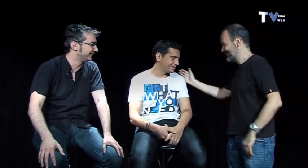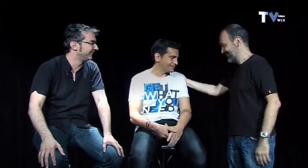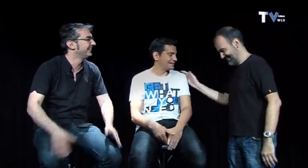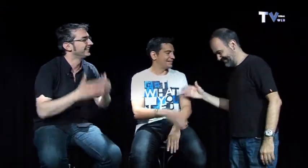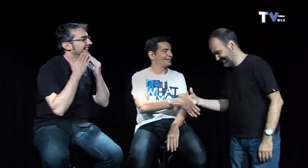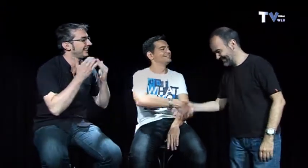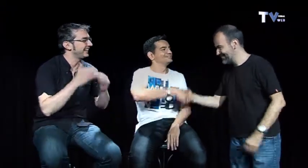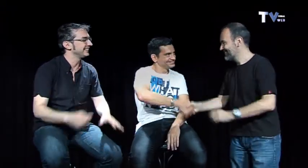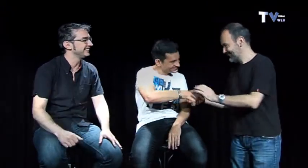gracias gracias